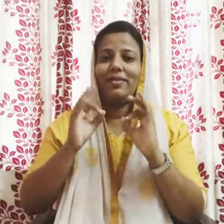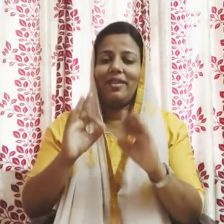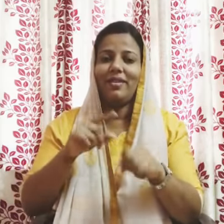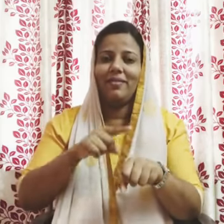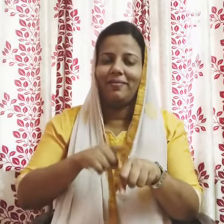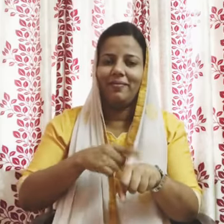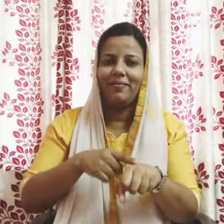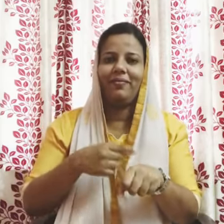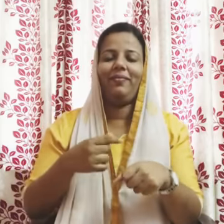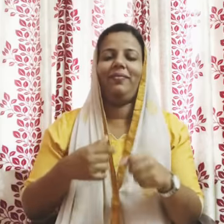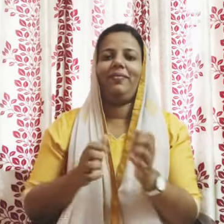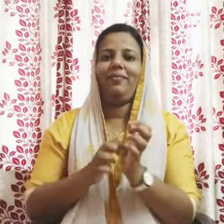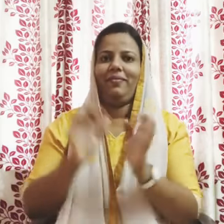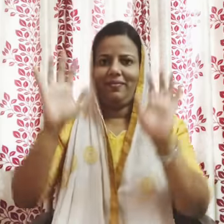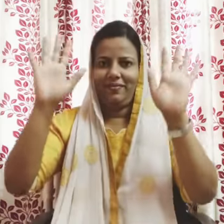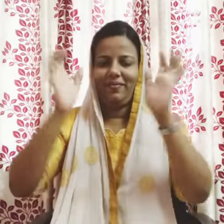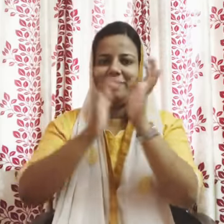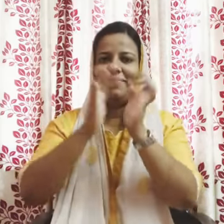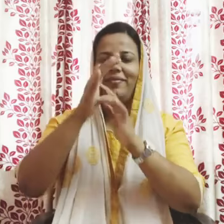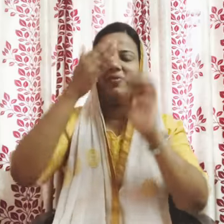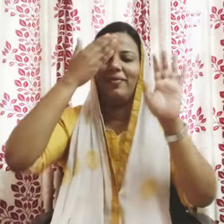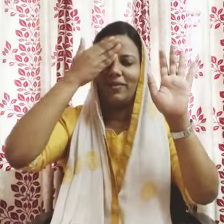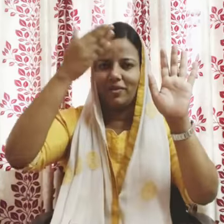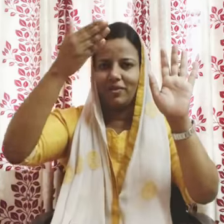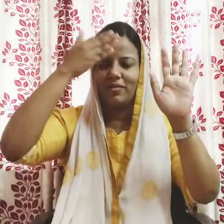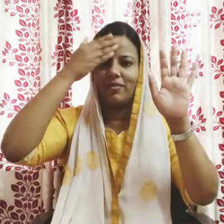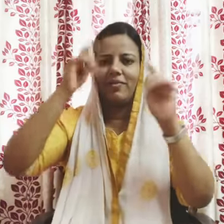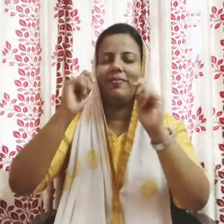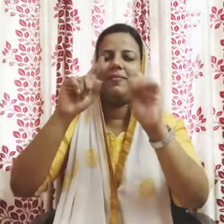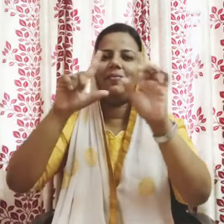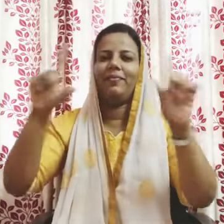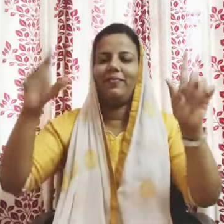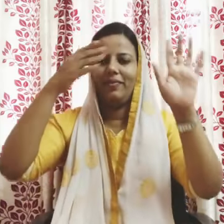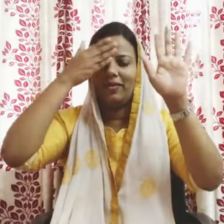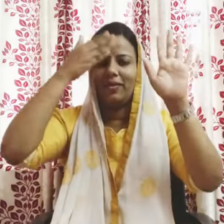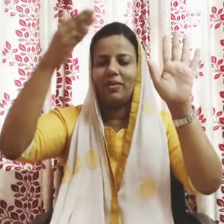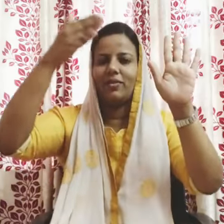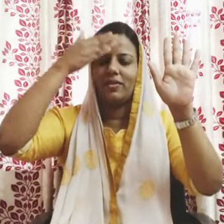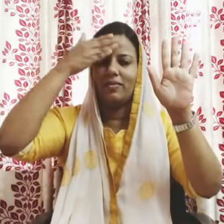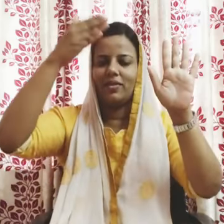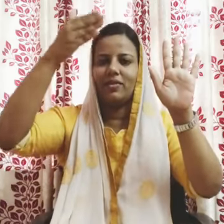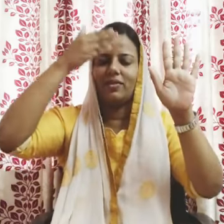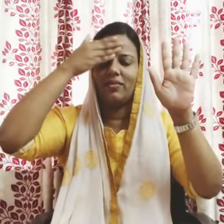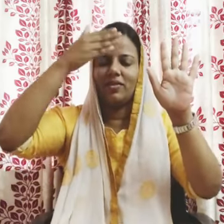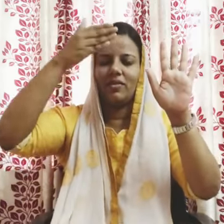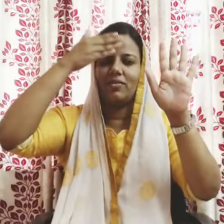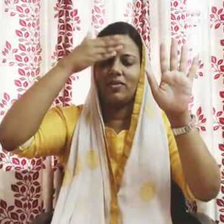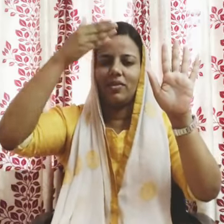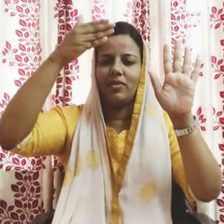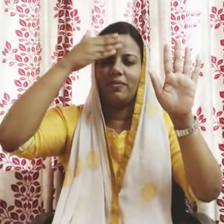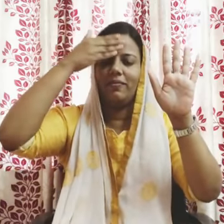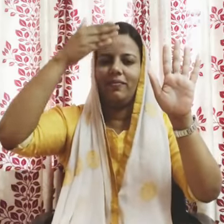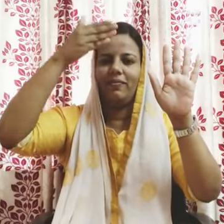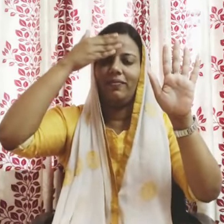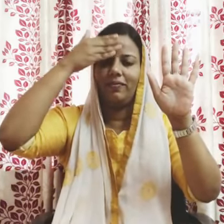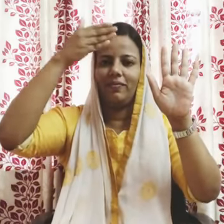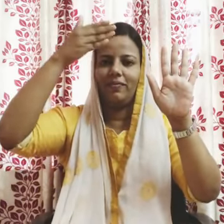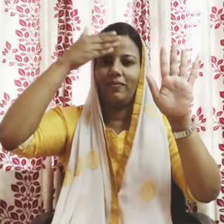നല്ല അവസരങ്ങൾക്കായിട്ട് നമ്മുടെ കരങ്ങളൊക്കെ ഉയർത്തി നമുക്ക് സ്തോത്രം ചെയ്യാം. ഹല്ലേലൂയ ഹല്ലേലൂയ ഹല്ലേലൂയ. സ്തോത്രം സ്തോത്രം സ്തോത്രം